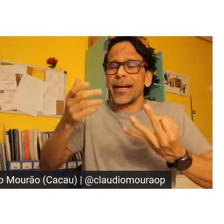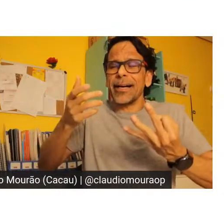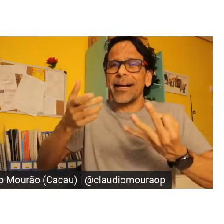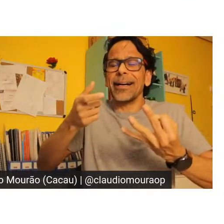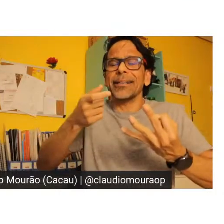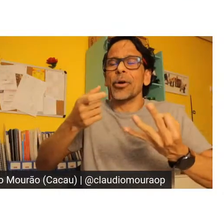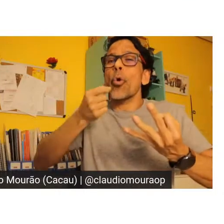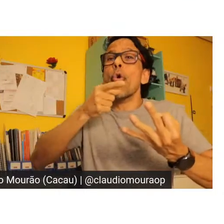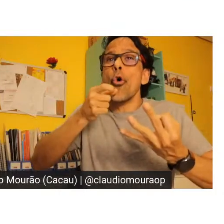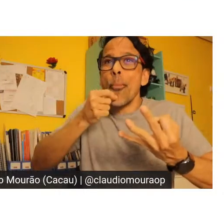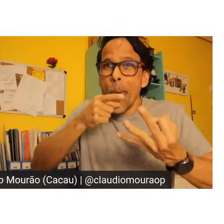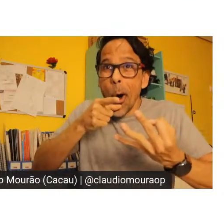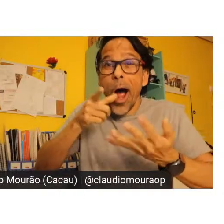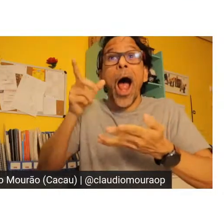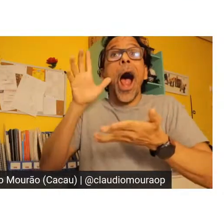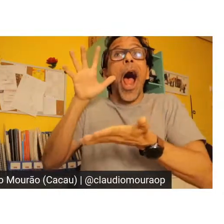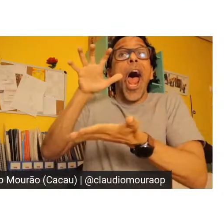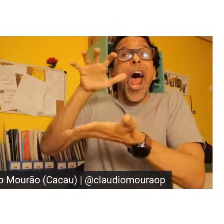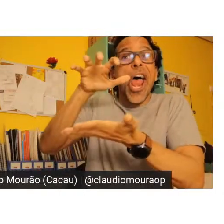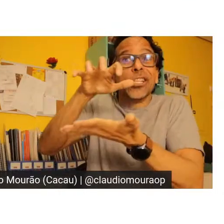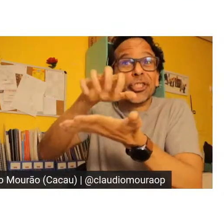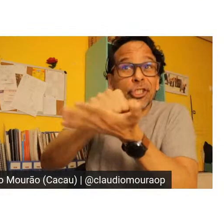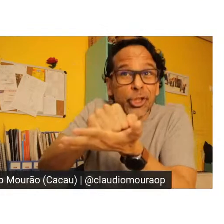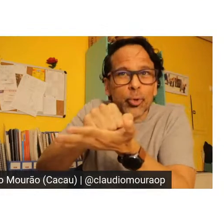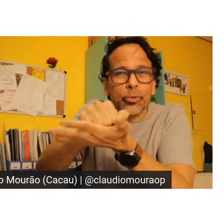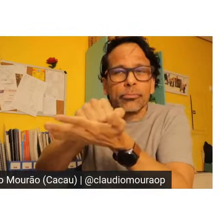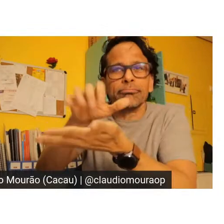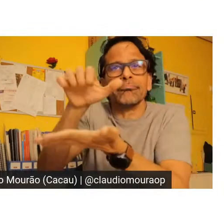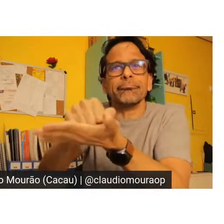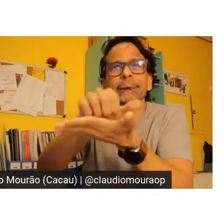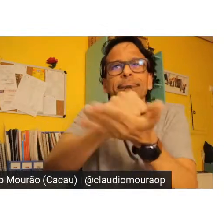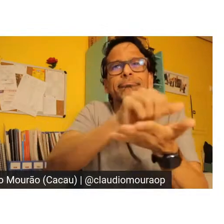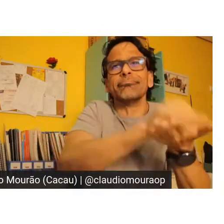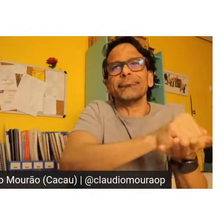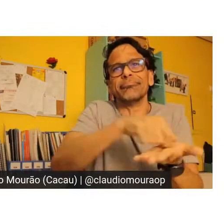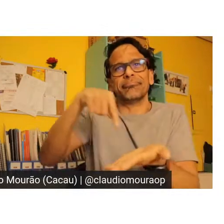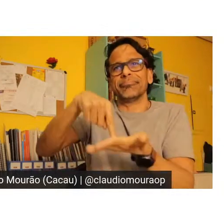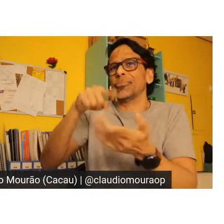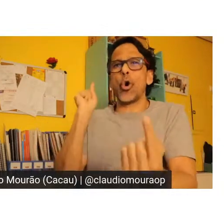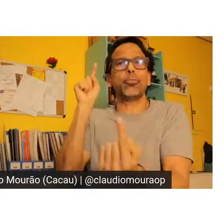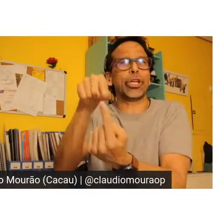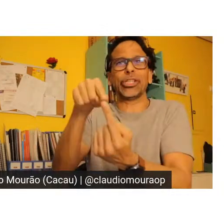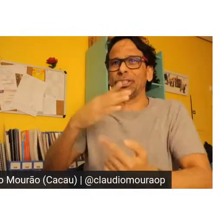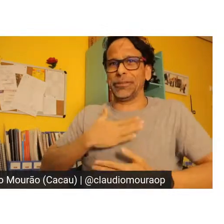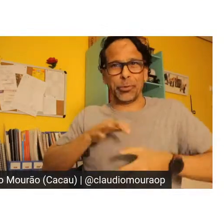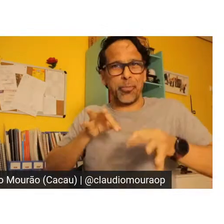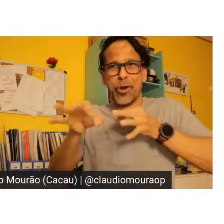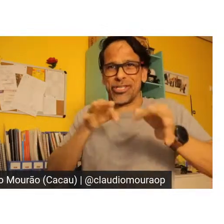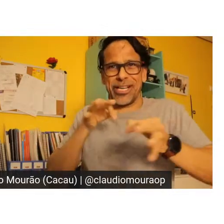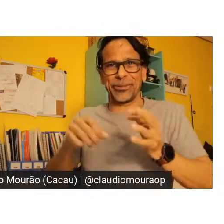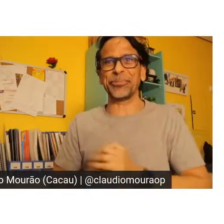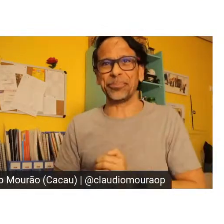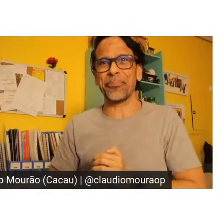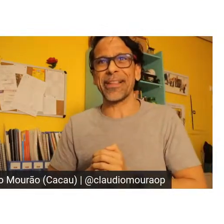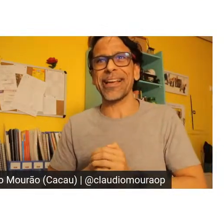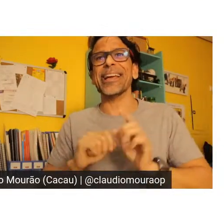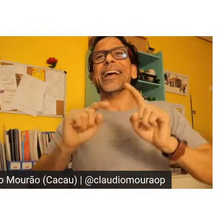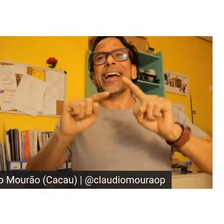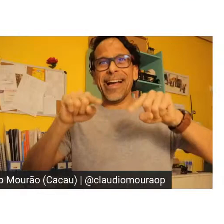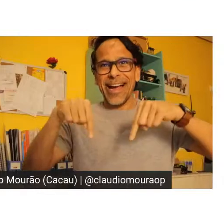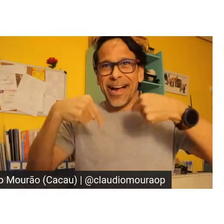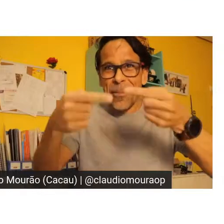para frente possam produzir diversas maneiras diversas formas literárias assim que possamos registrar